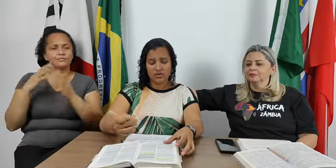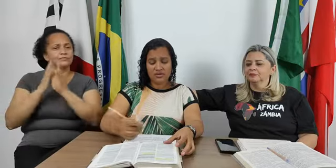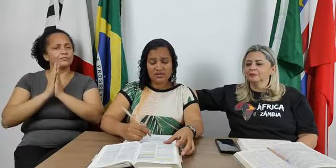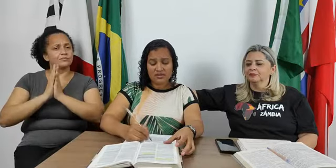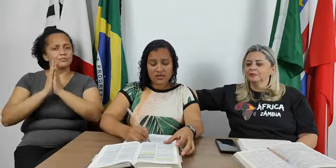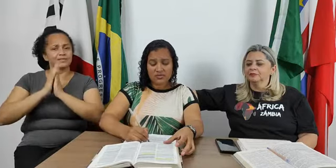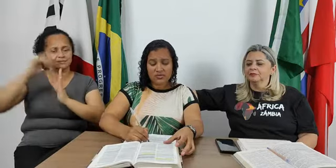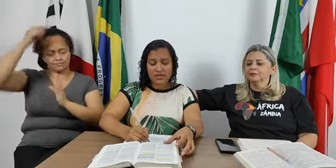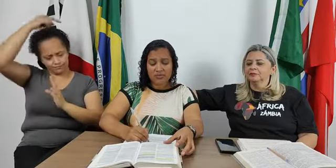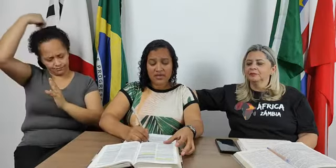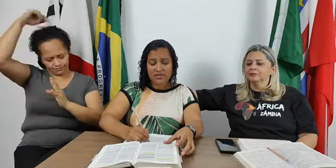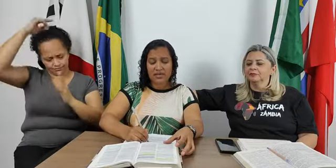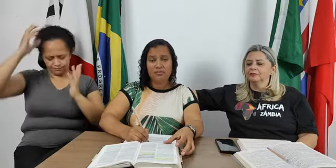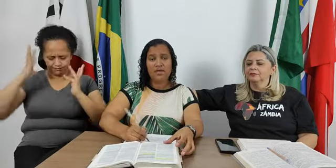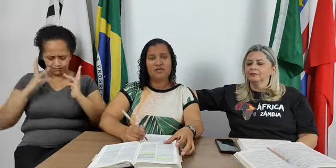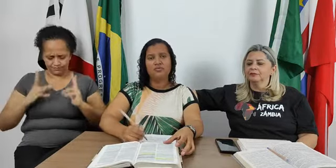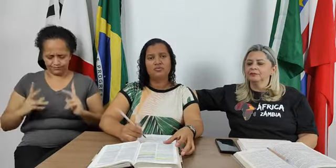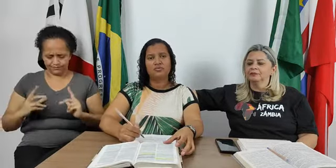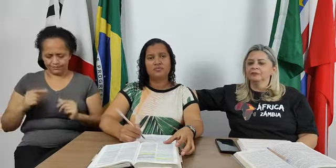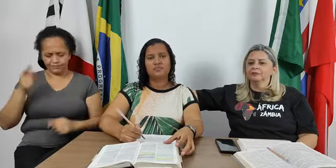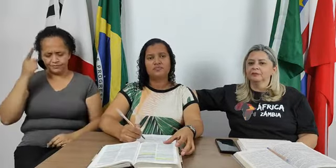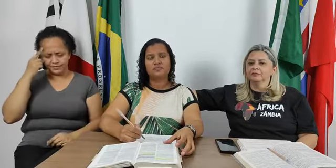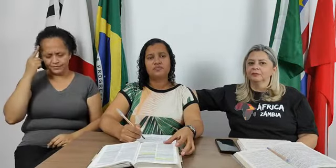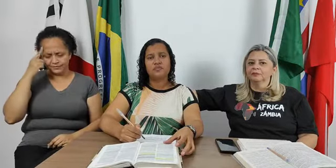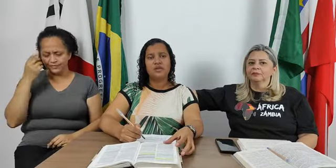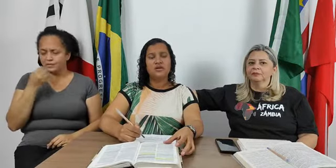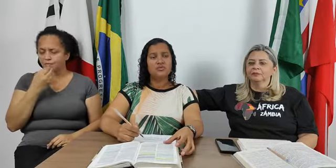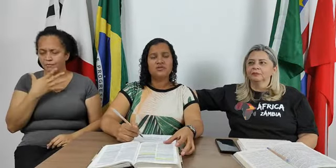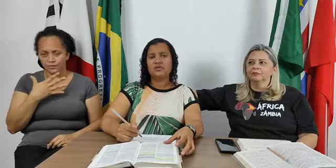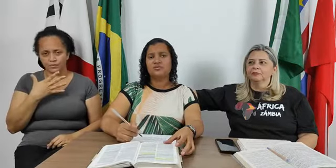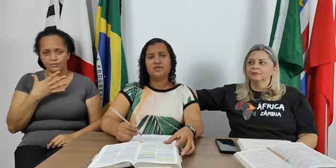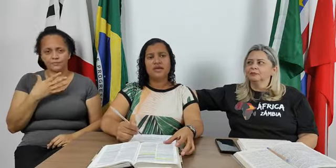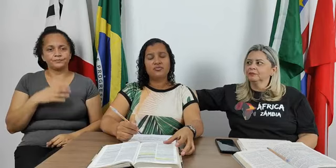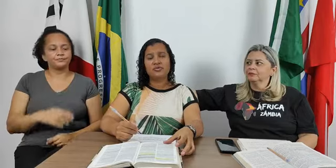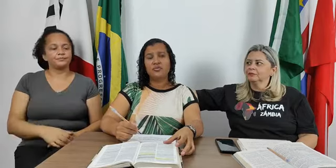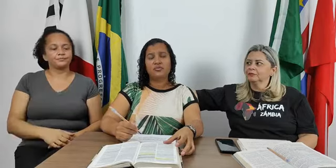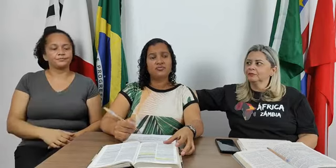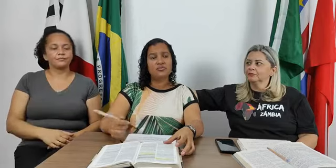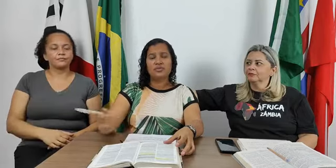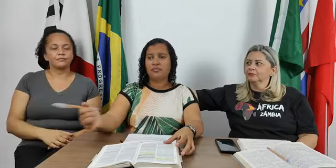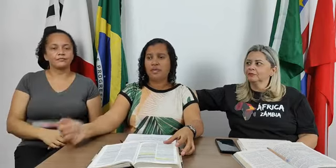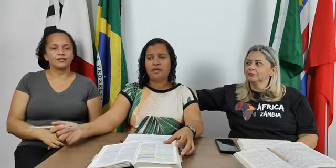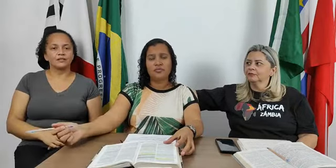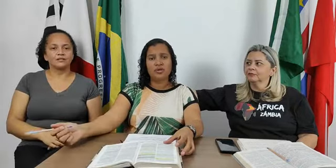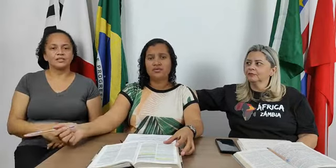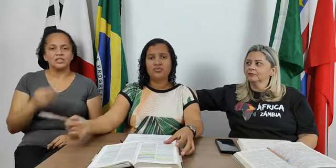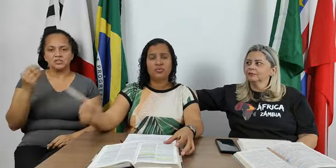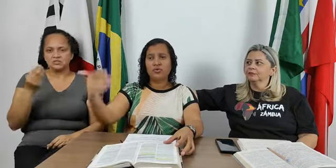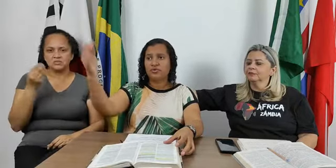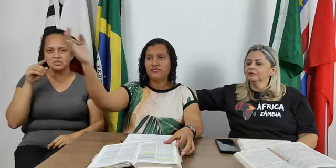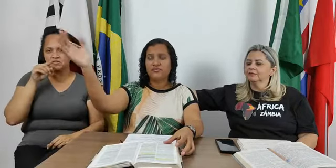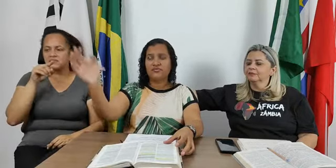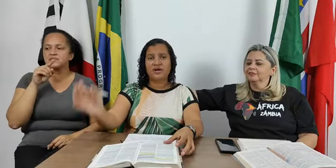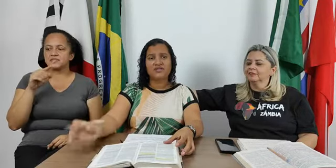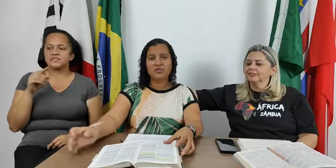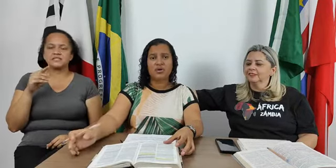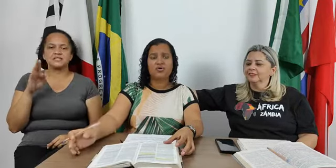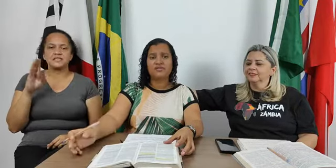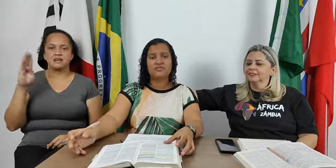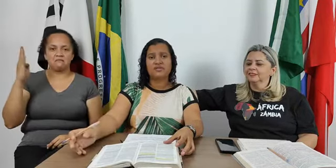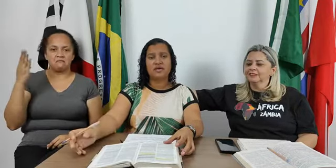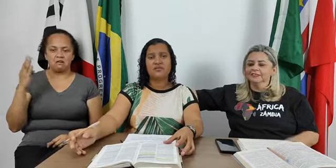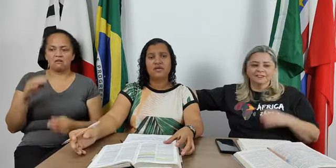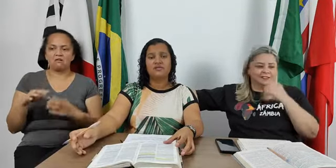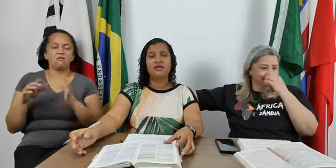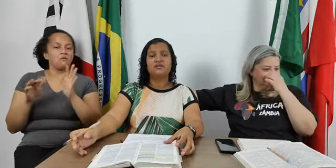Cristo. Santos em pensamento. Irmãos, adultério não é só quando você pega a mulher do outro e faz alguma